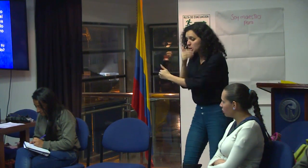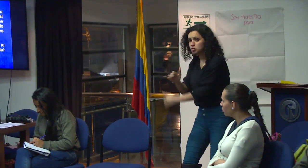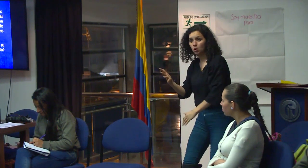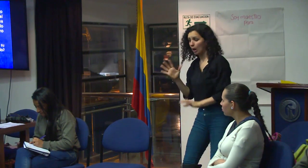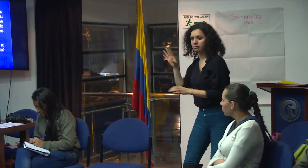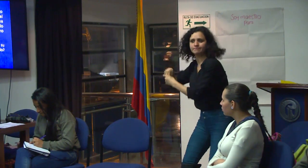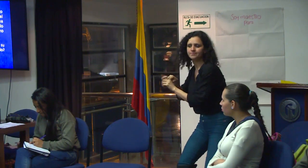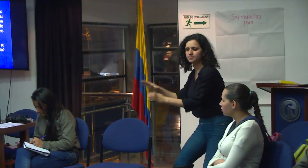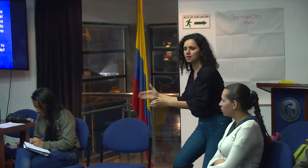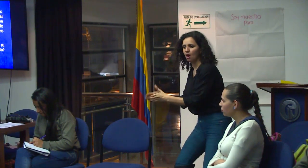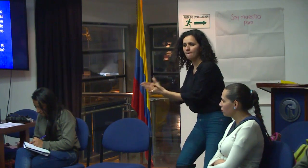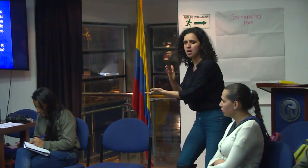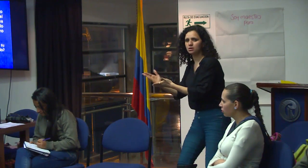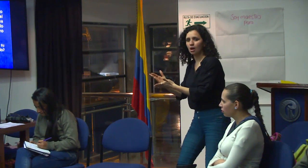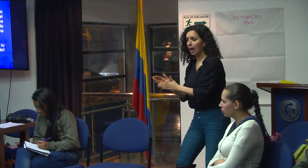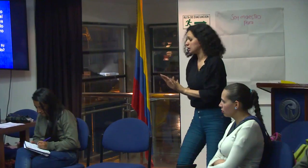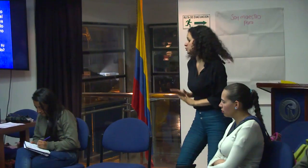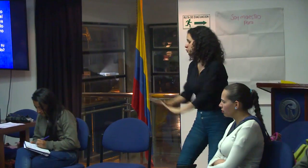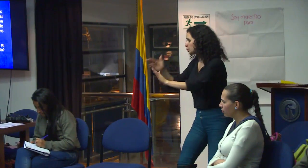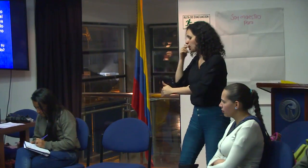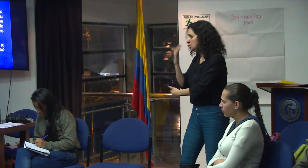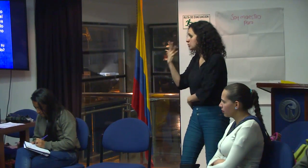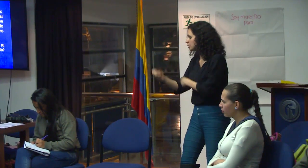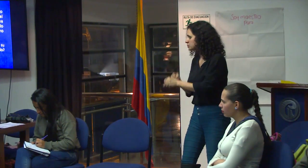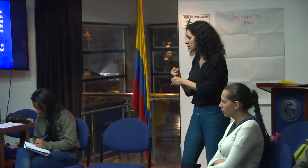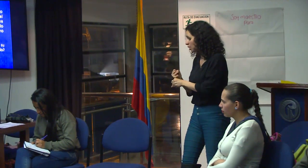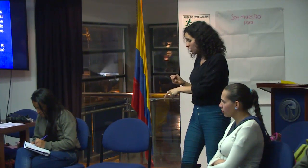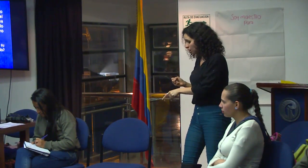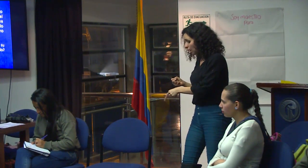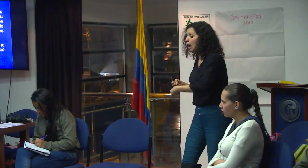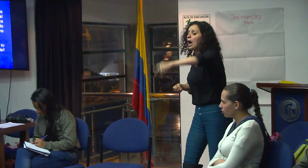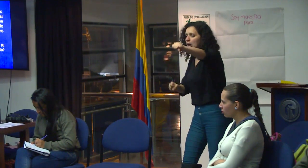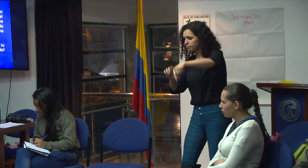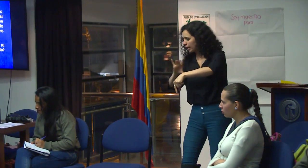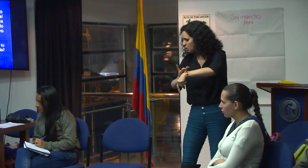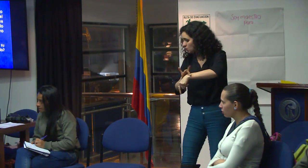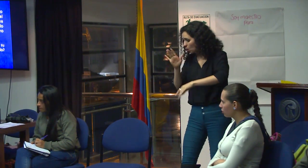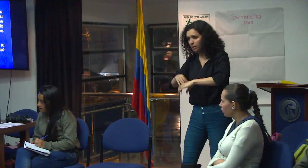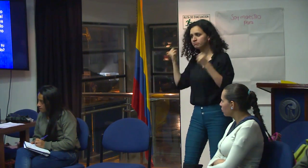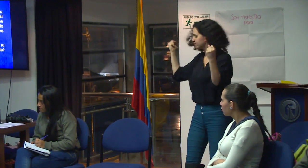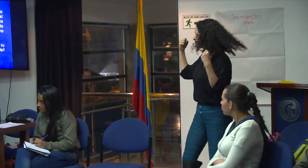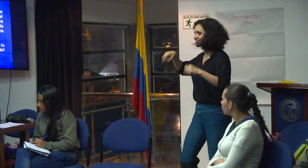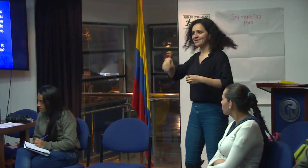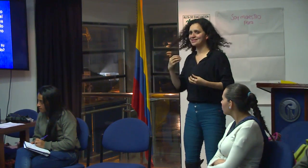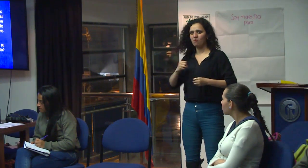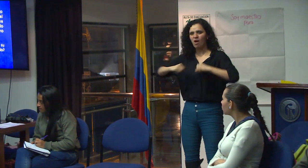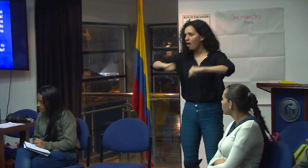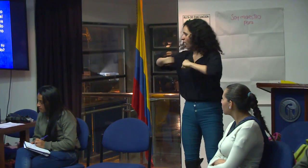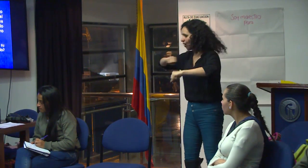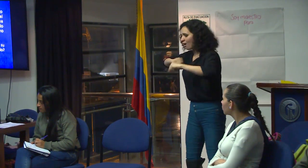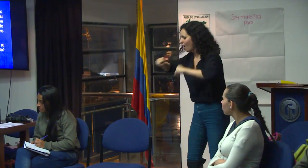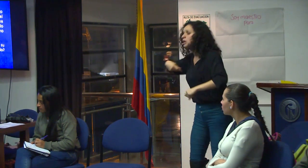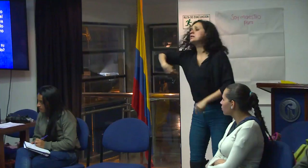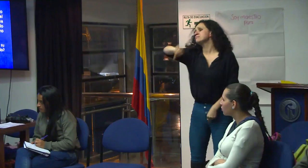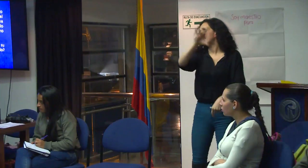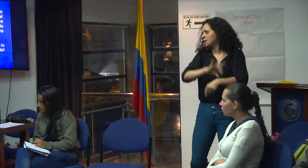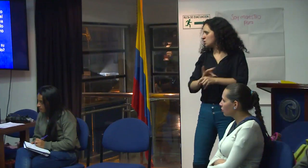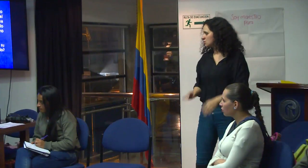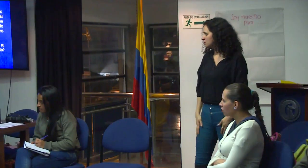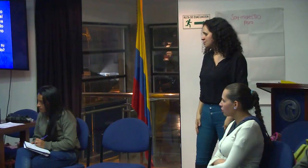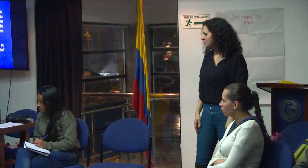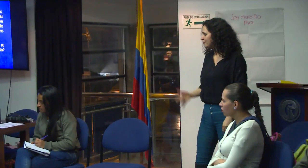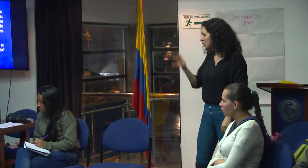así. Debo mandar al niño al médico porque él es hiperactivo, ¿sí? Entonces lo juzgo, ¿por qué es hiperactivo?